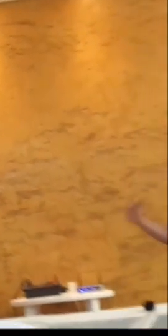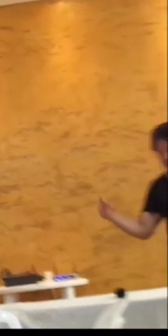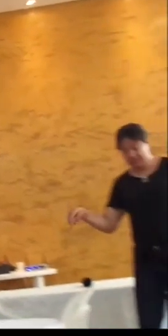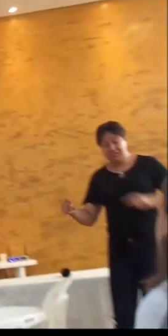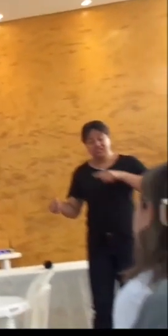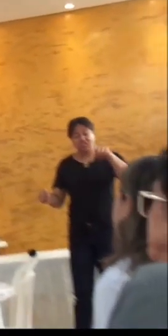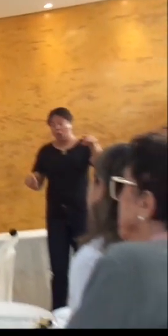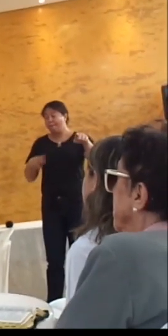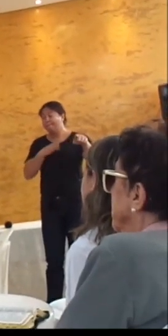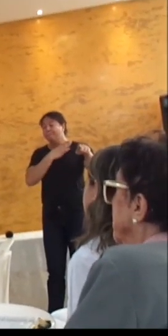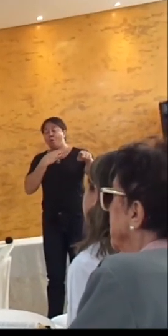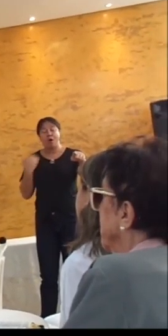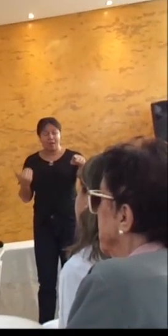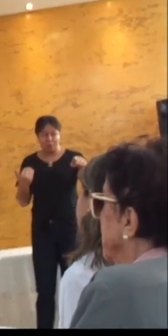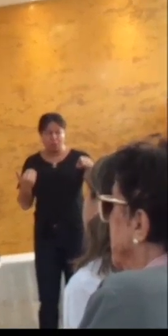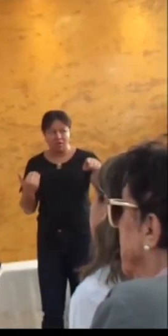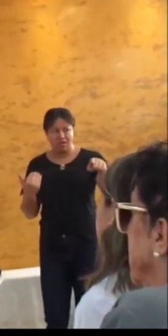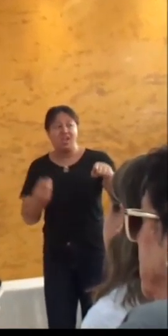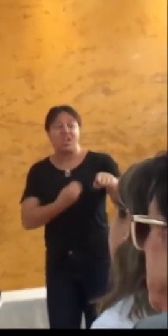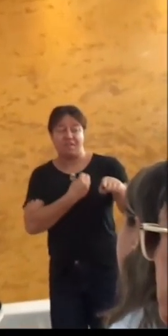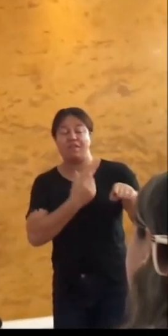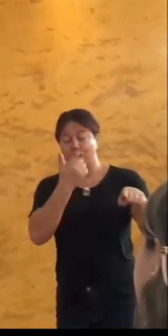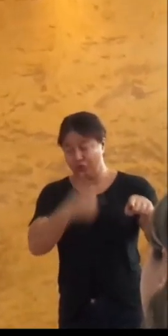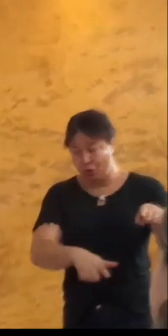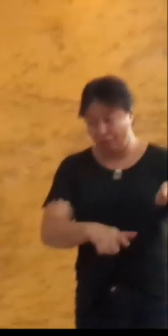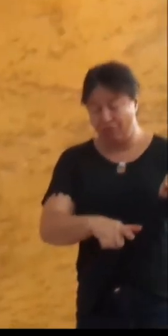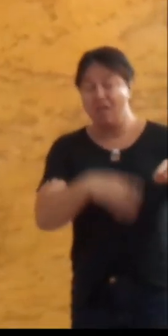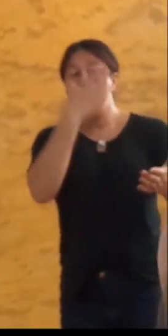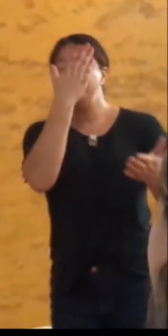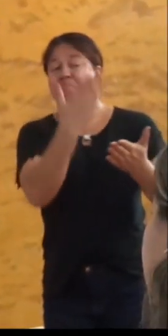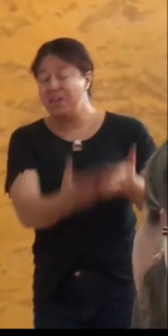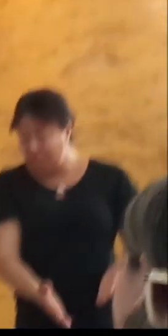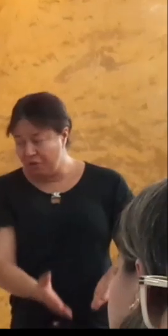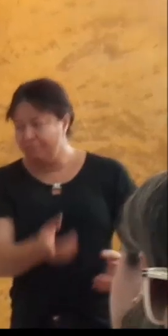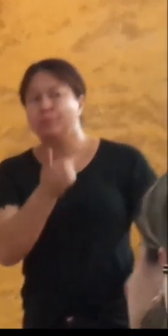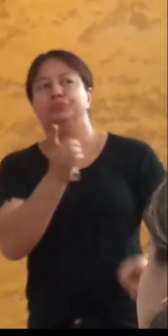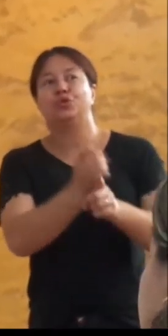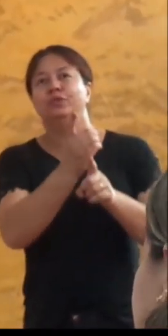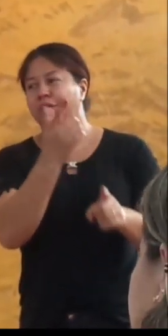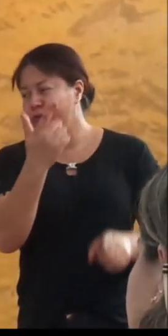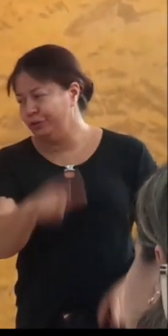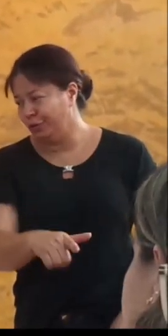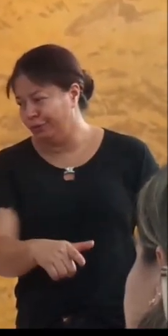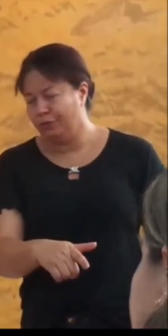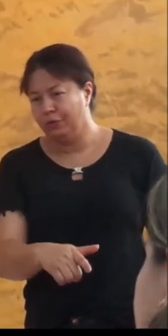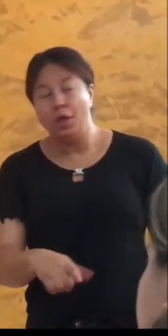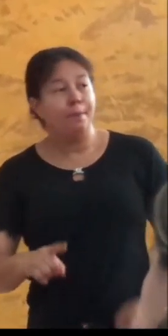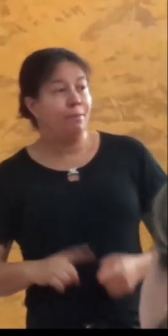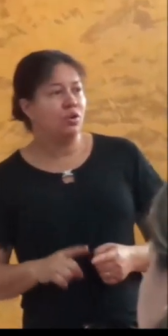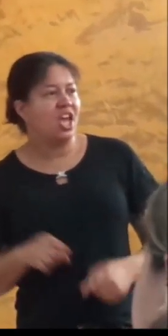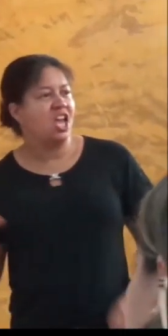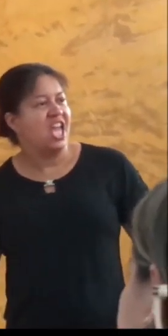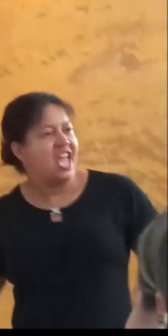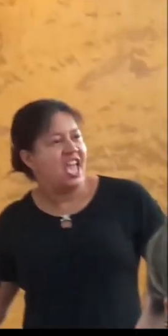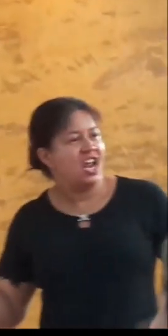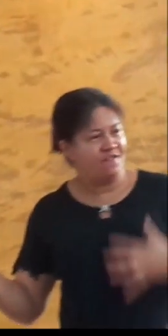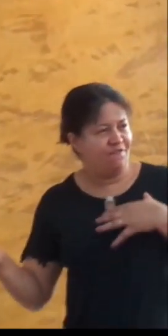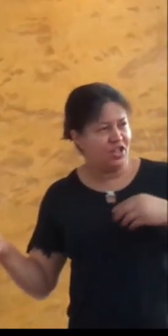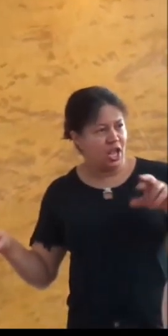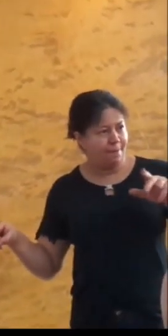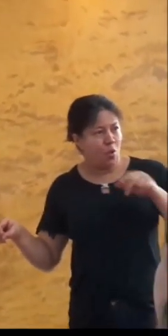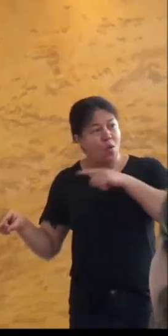Estava perdido e foi achado. Porque na hora que esse moço empreendeu a